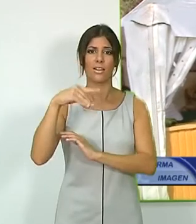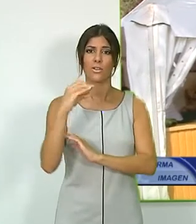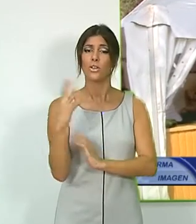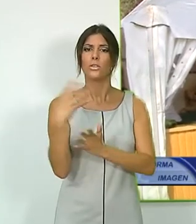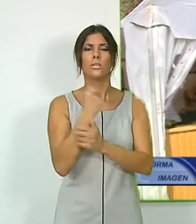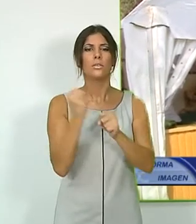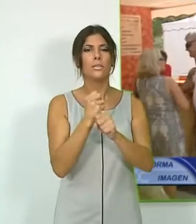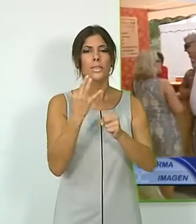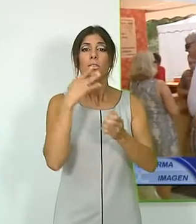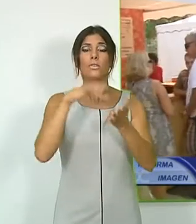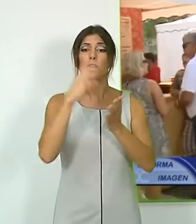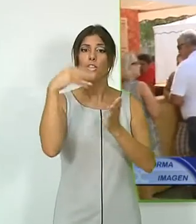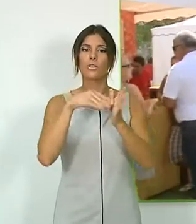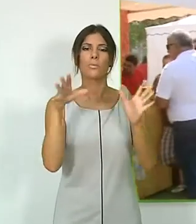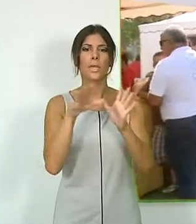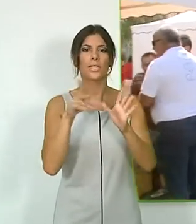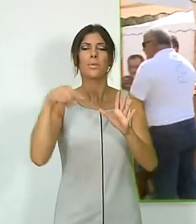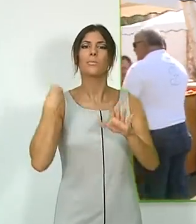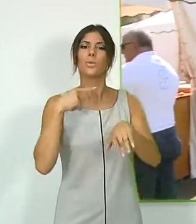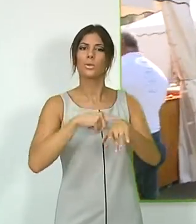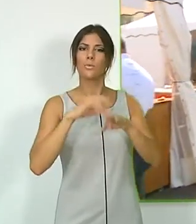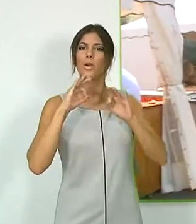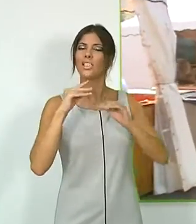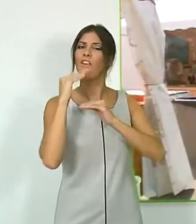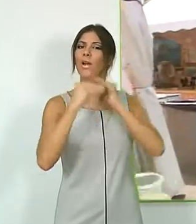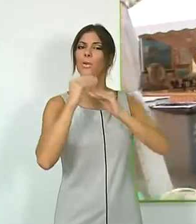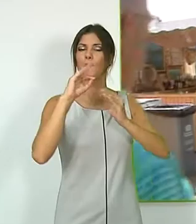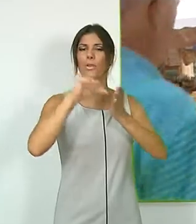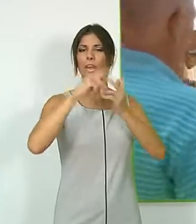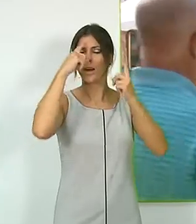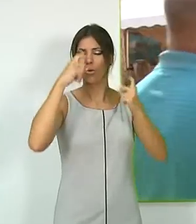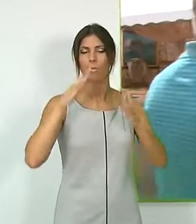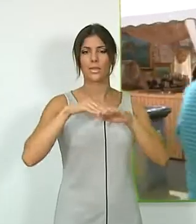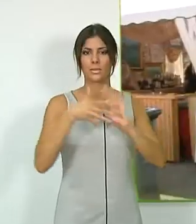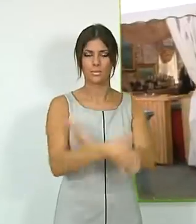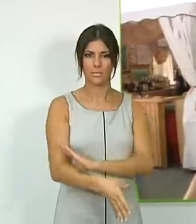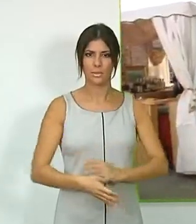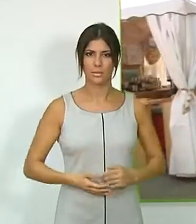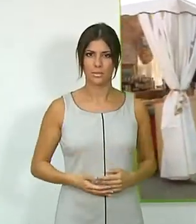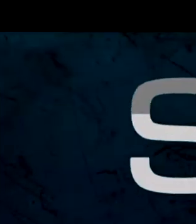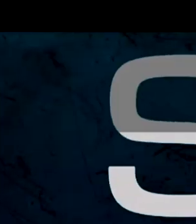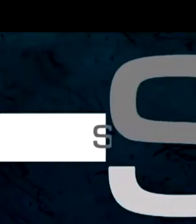está trabajando para que este año 2010 se convierta a la vez en un hito de la evolución de la ciudad.